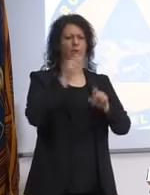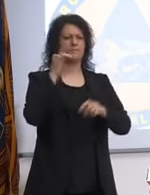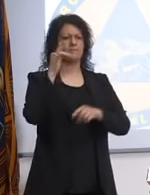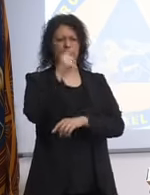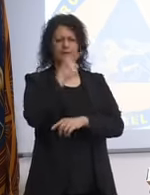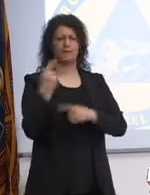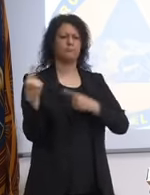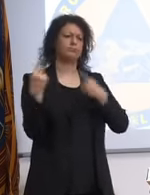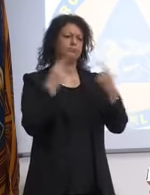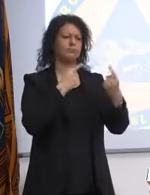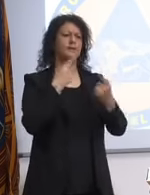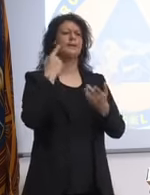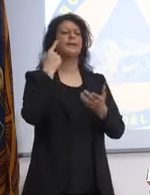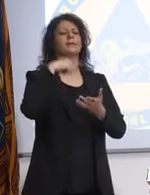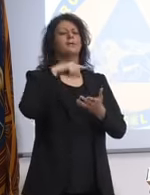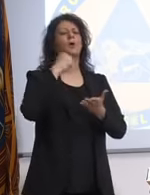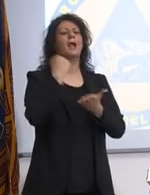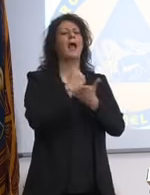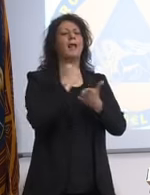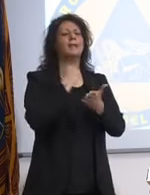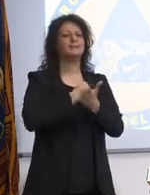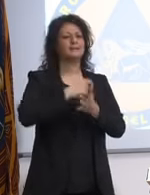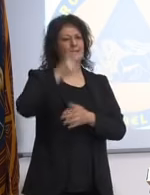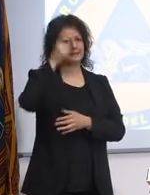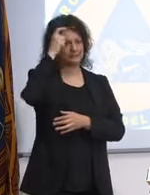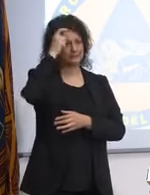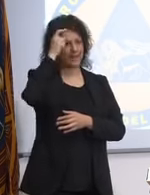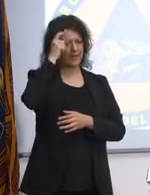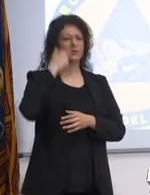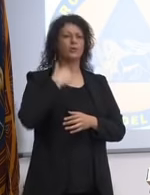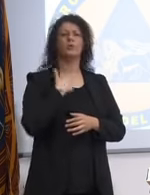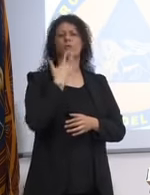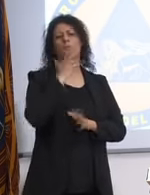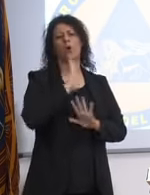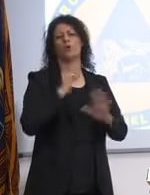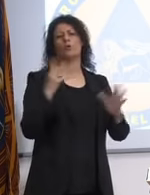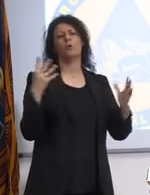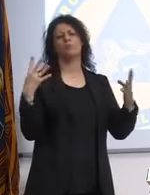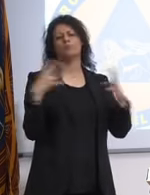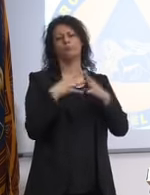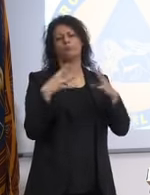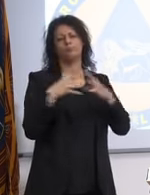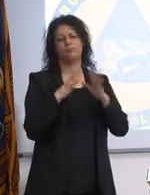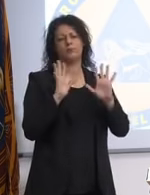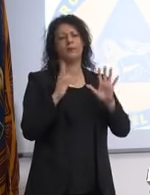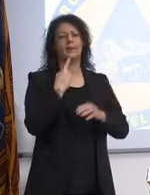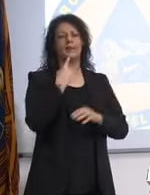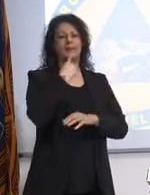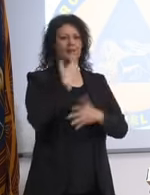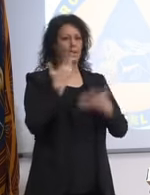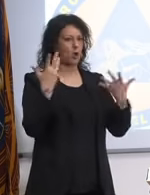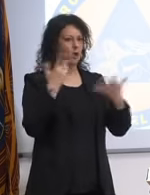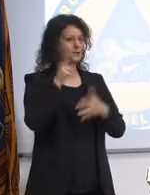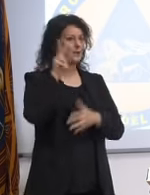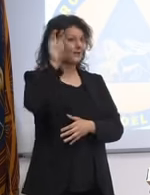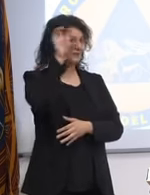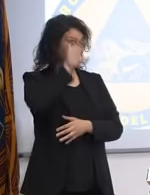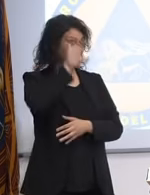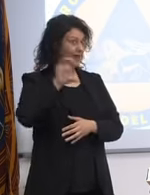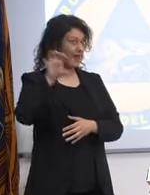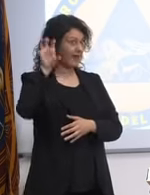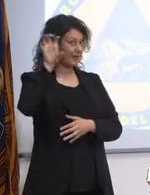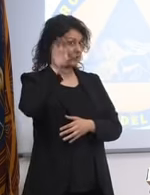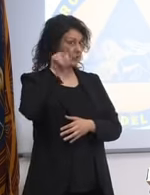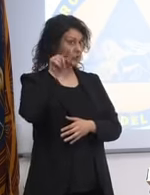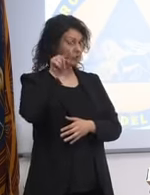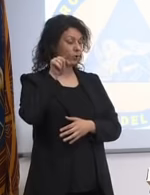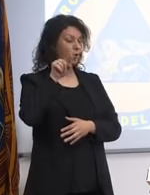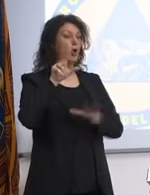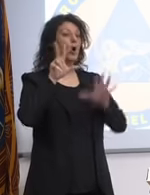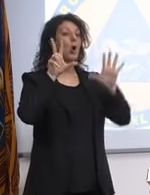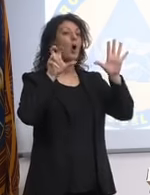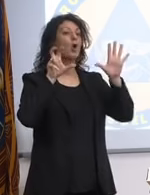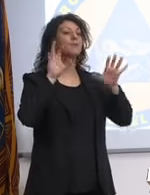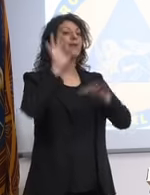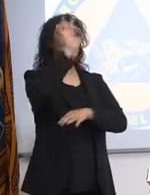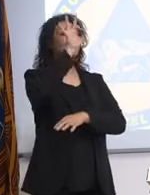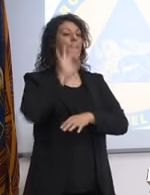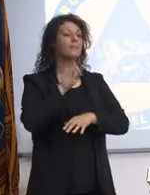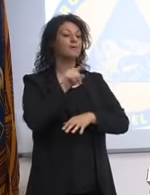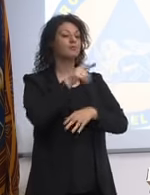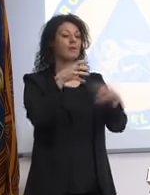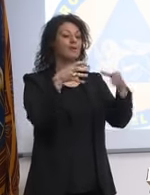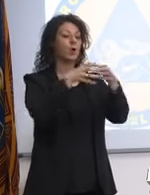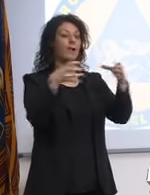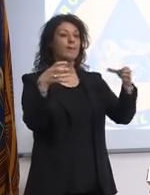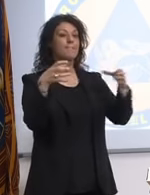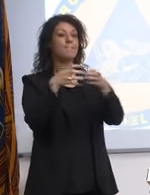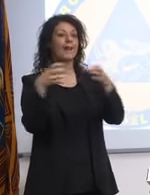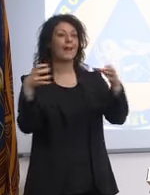io non sono uno che fa guerre di religione, dico semplicemente che il Veneto ha l'80% delle imprese che ha meno di 15 dipendenti,